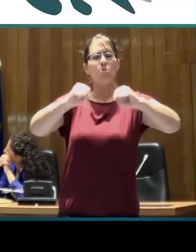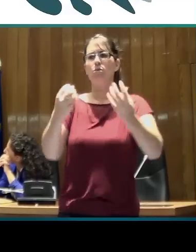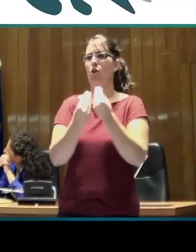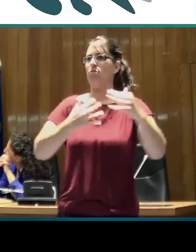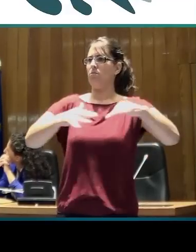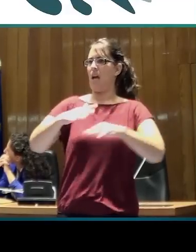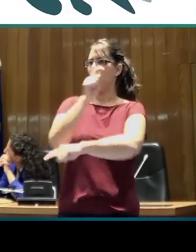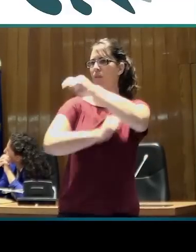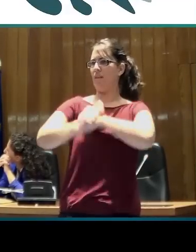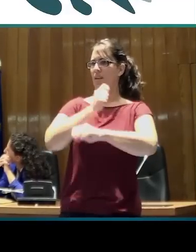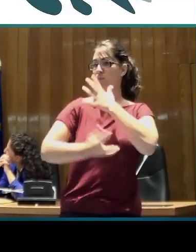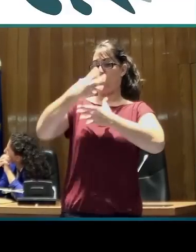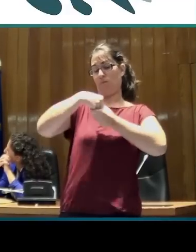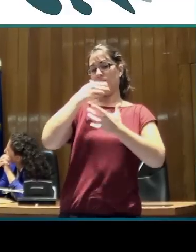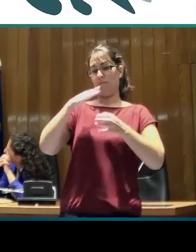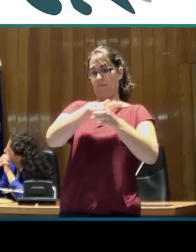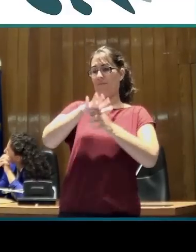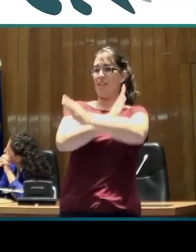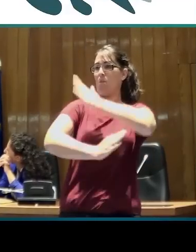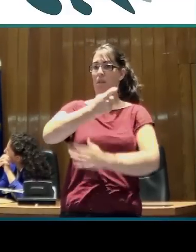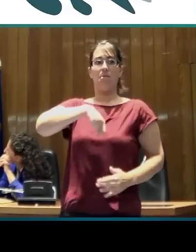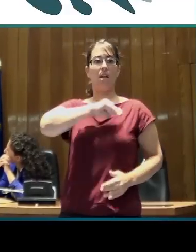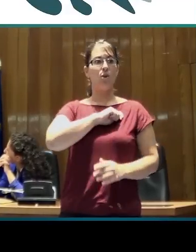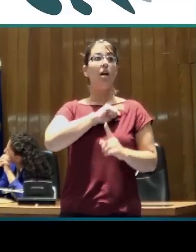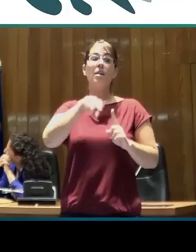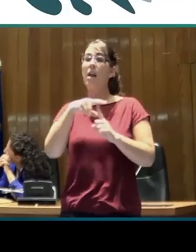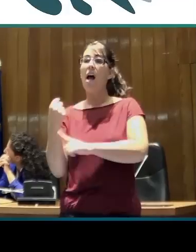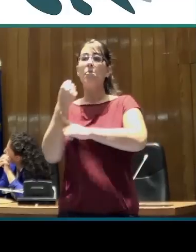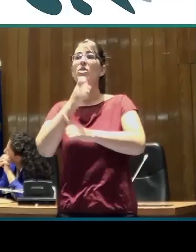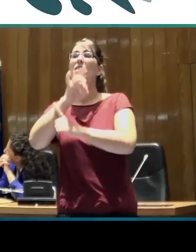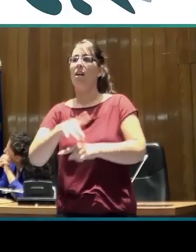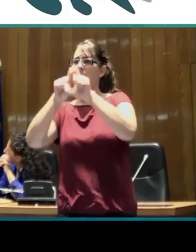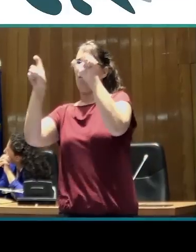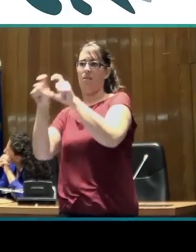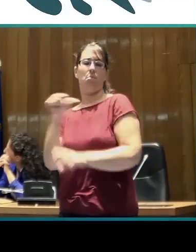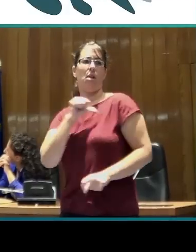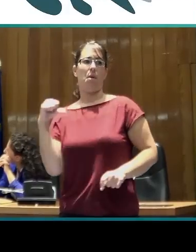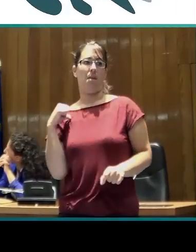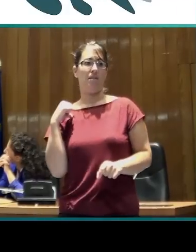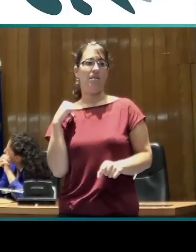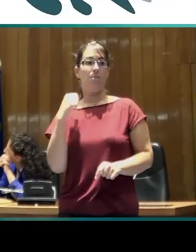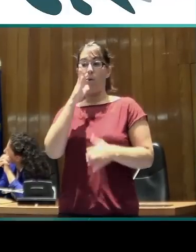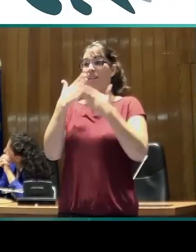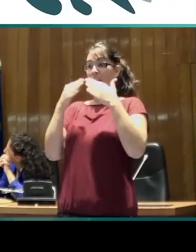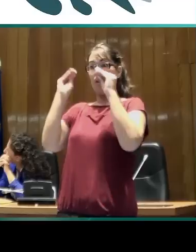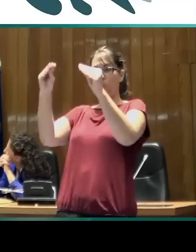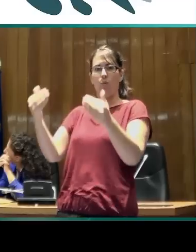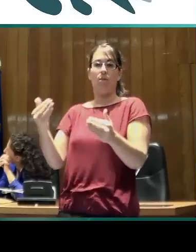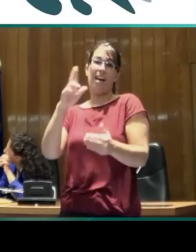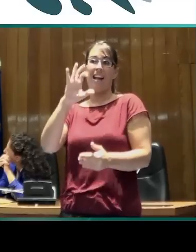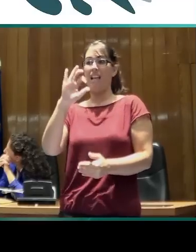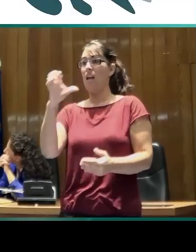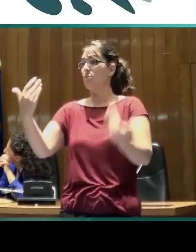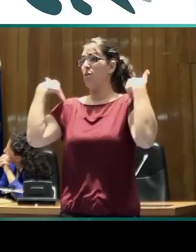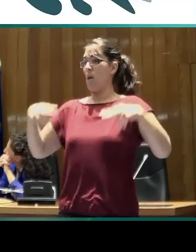que articula la discapacidad española y apoyadas, como no, por las entidades privadas, que a través de su responsabilidad social corporativa,